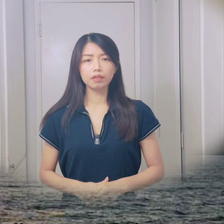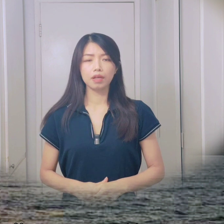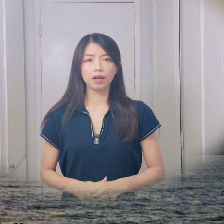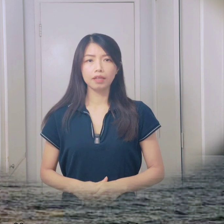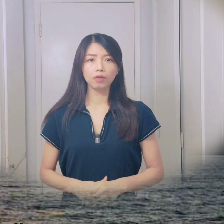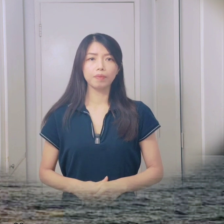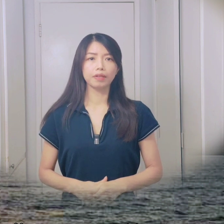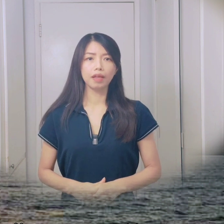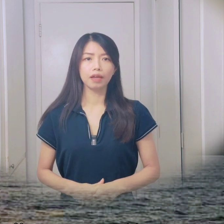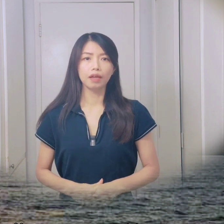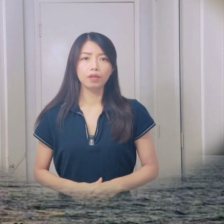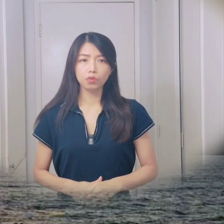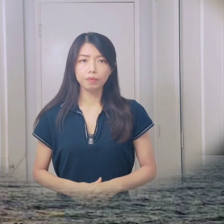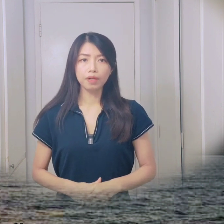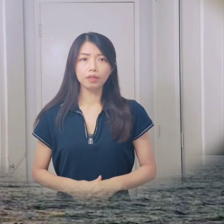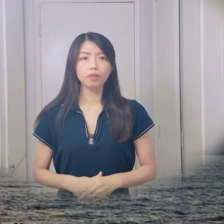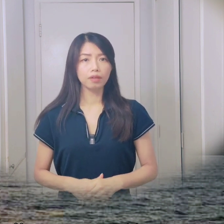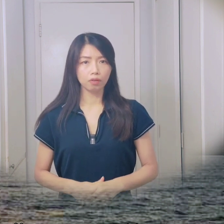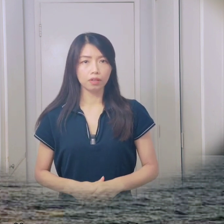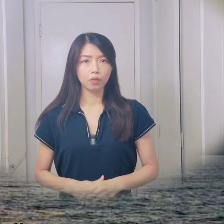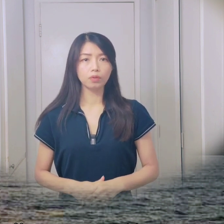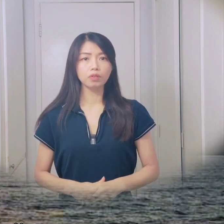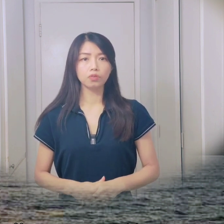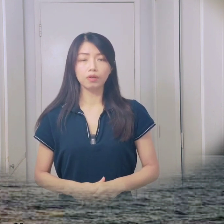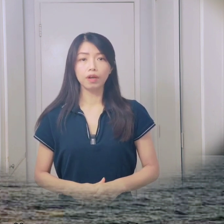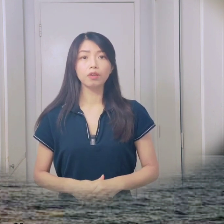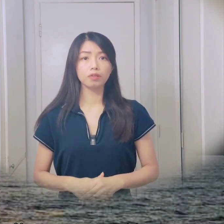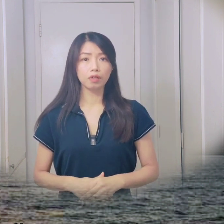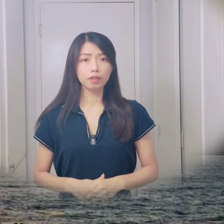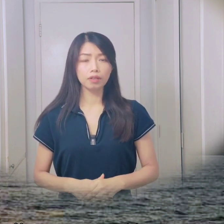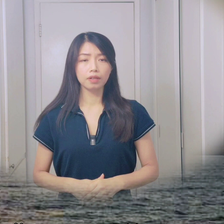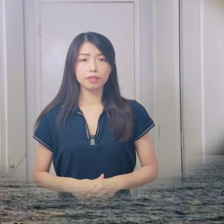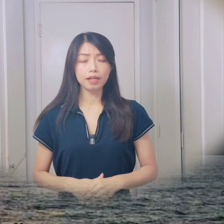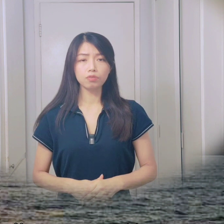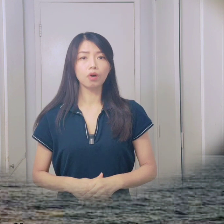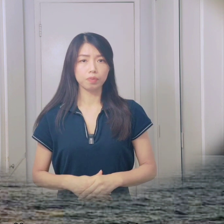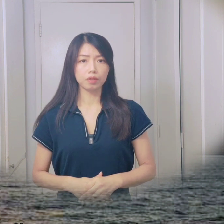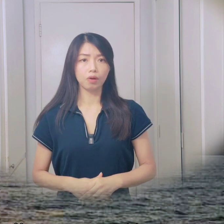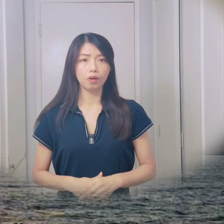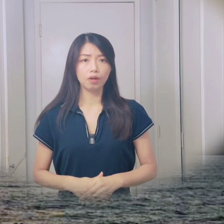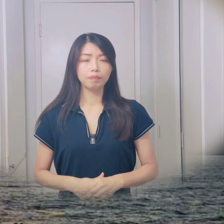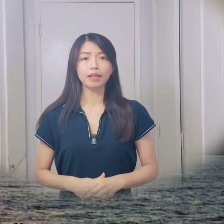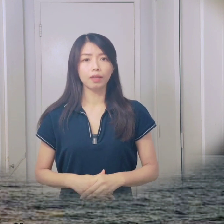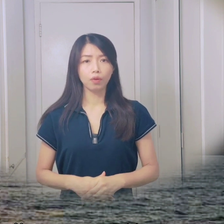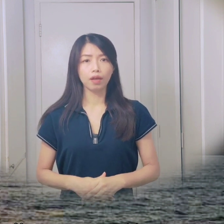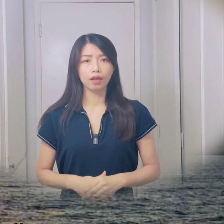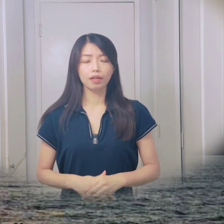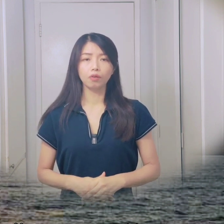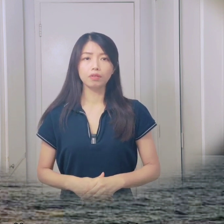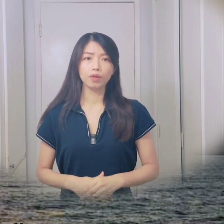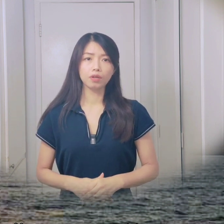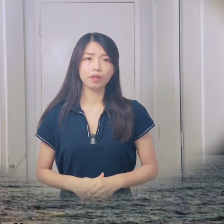이 뜻을 제가 해석을 해봤는데 주님을 떠나서는 혹은 주님과 헤어져서는 살 수가 없어. 말이 안